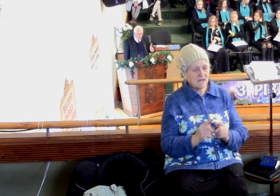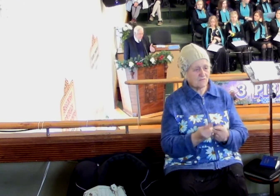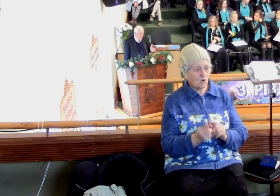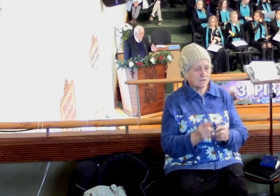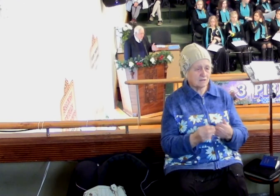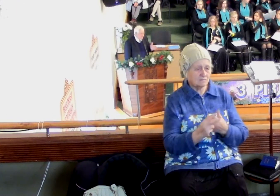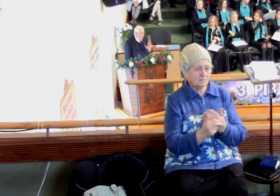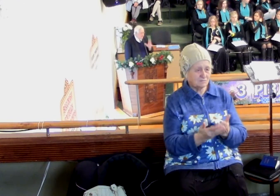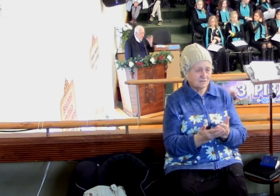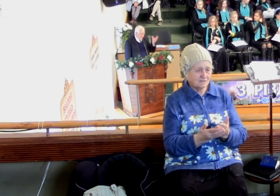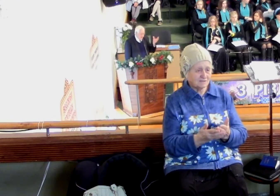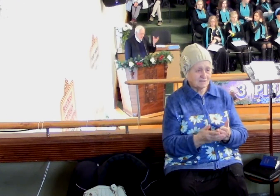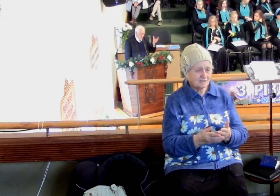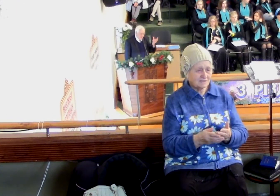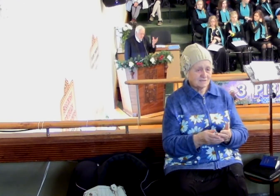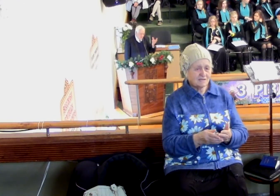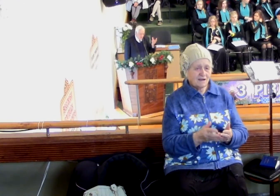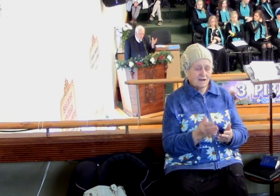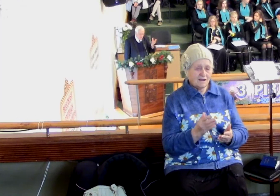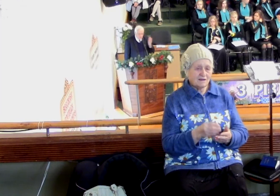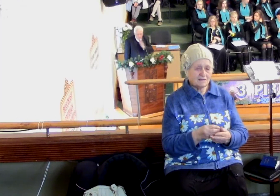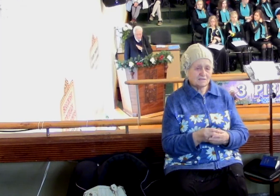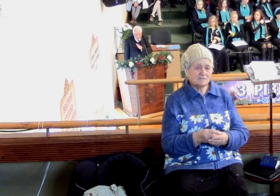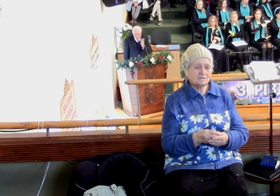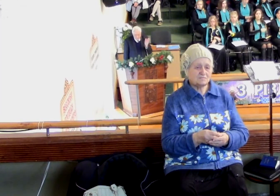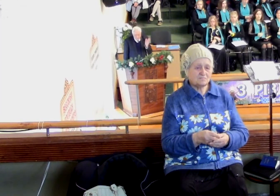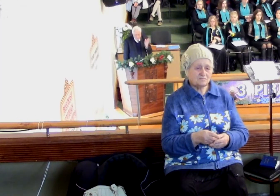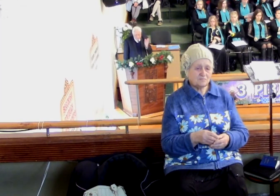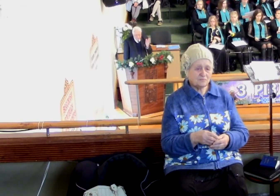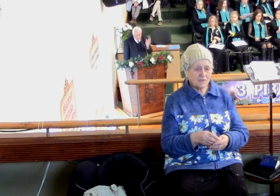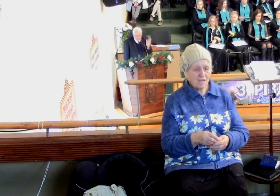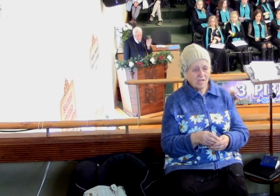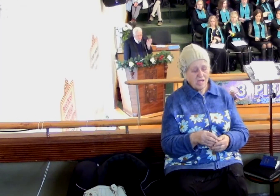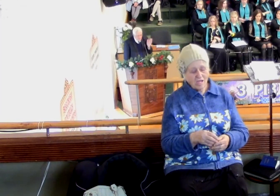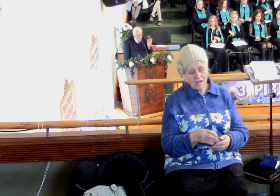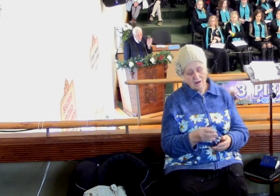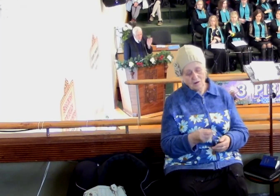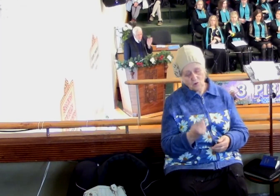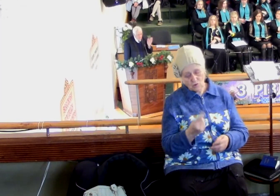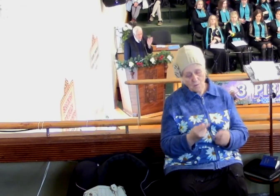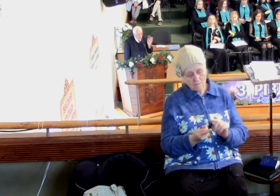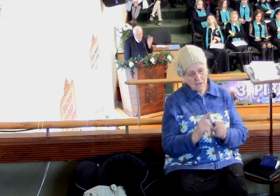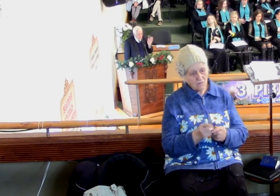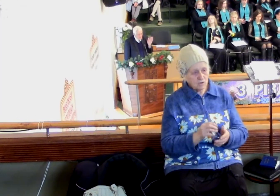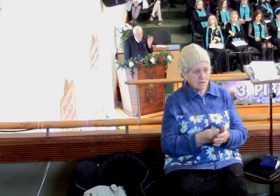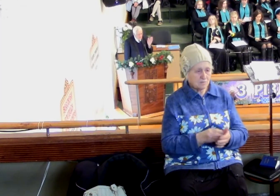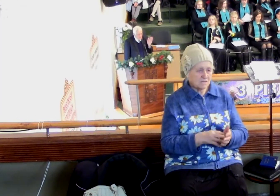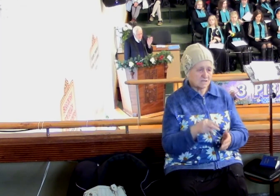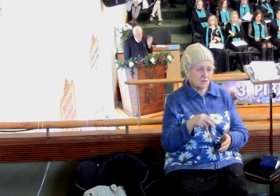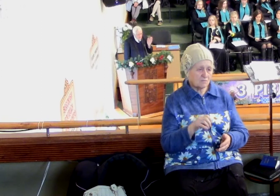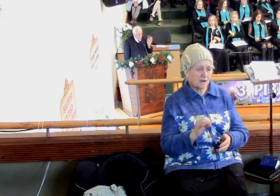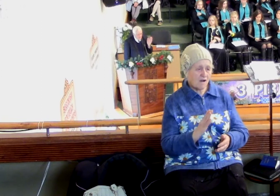быть», в этом переводе сказано «дал власть быть». Право и власть – разные вещи.